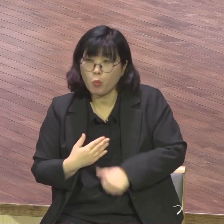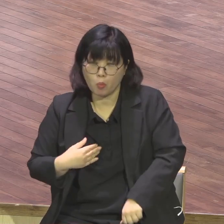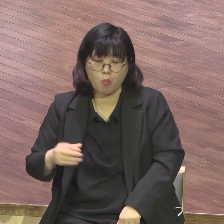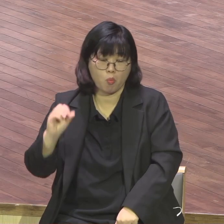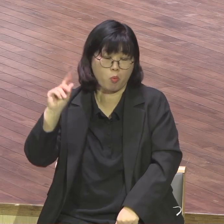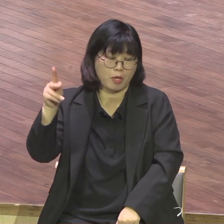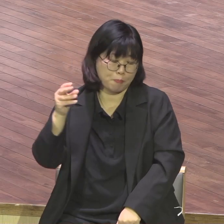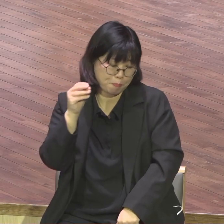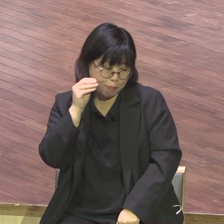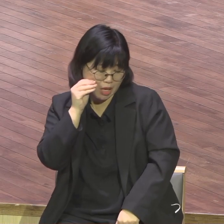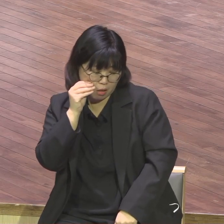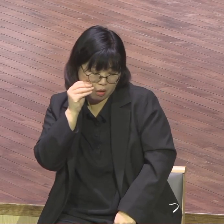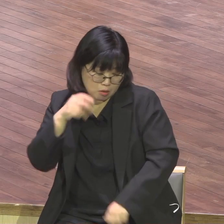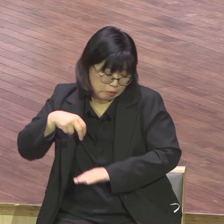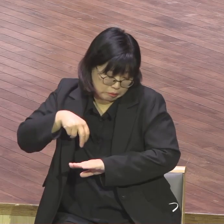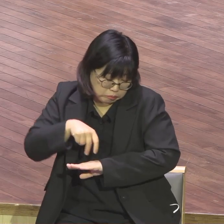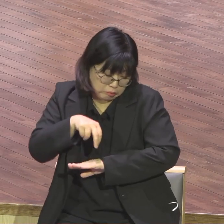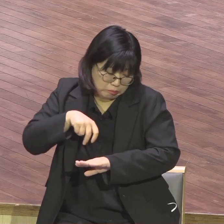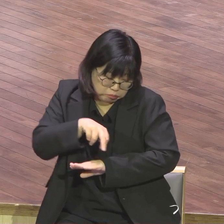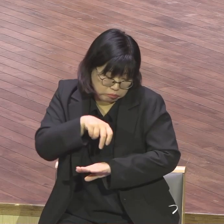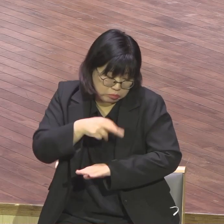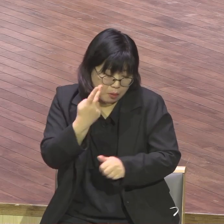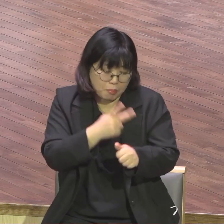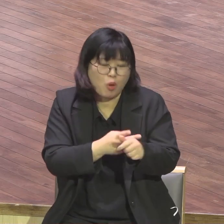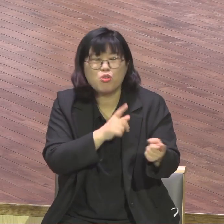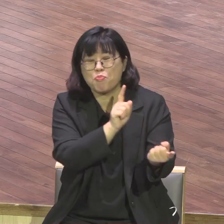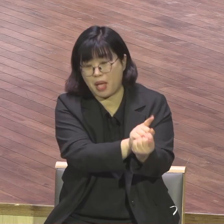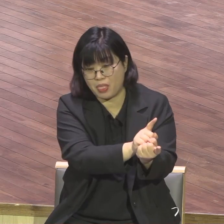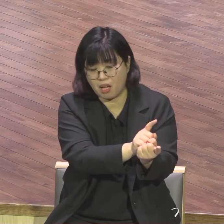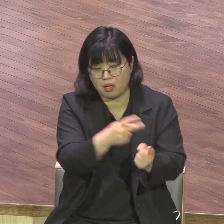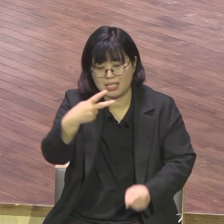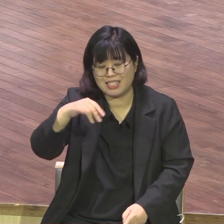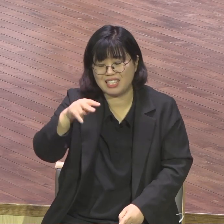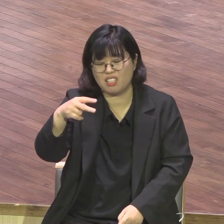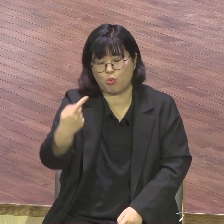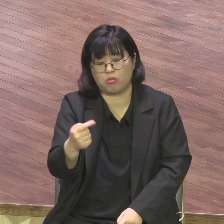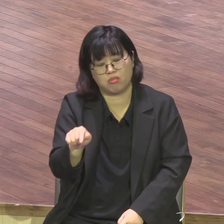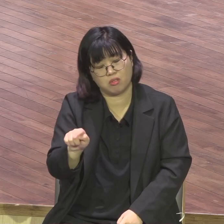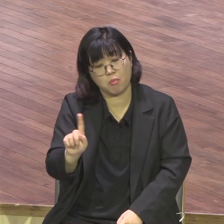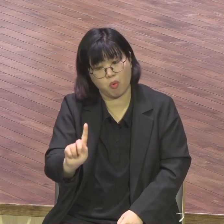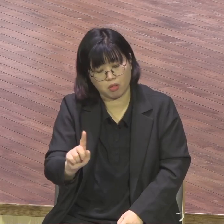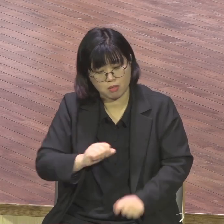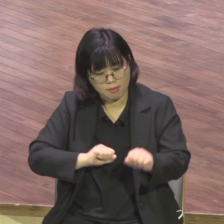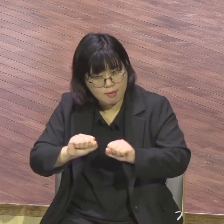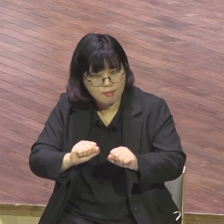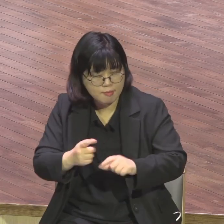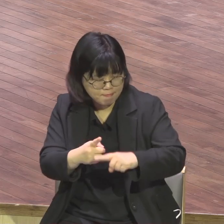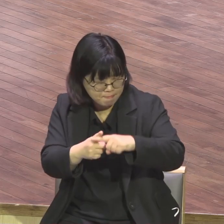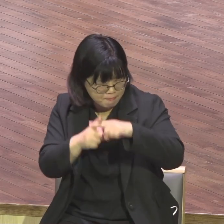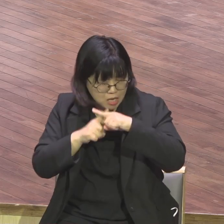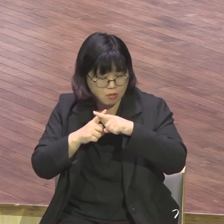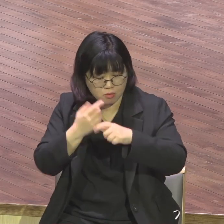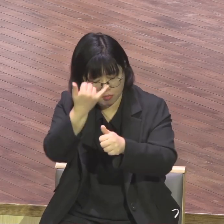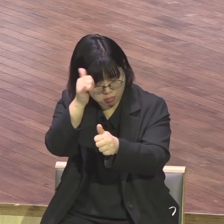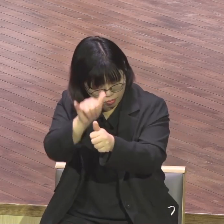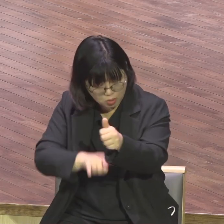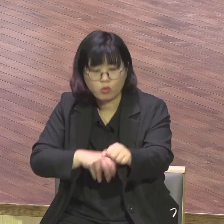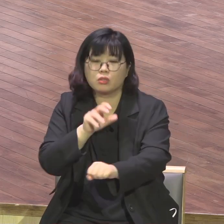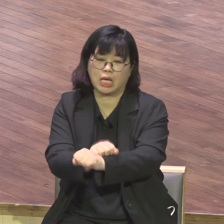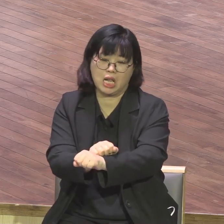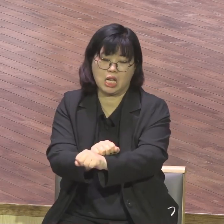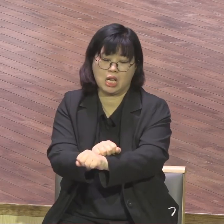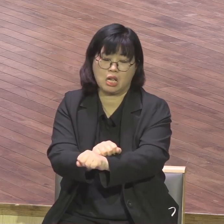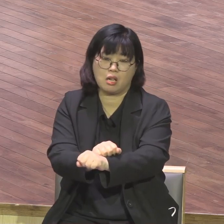자, 에바브라티도는 이 사역을 위해서 뭐라 그랬어요? 생명 걸었다 그래요. 생명 건 헌신을 했습니다. 바울도 그를